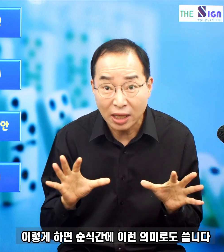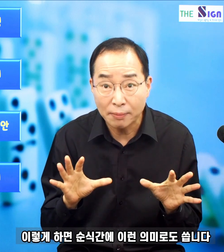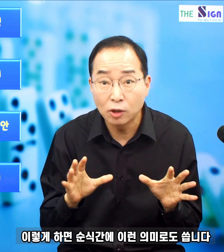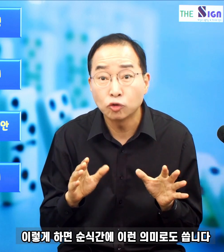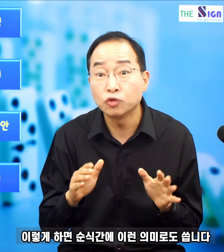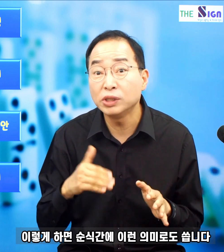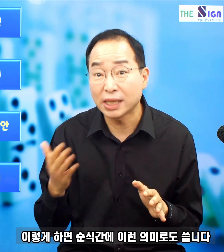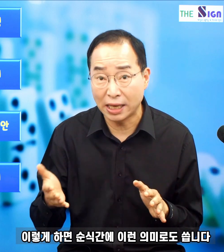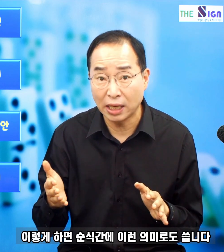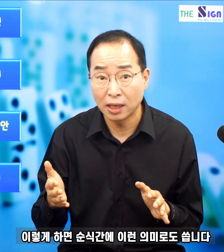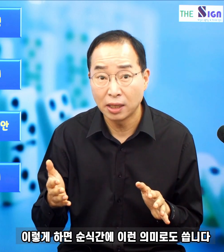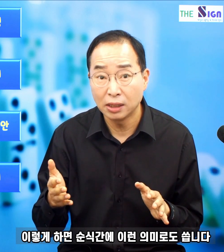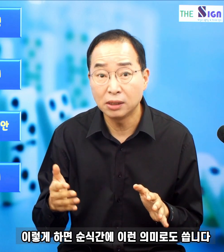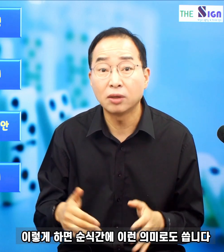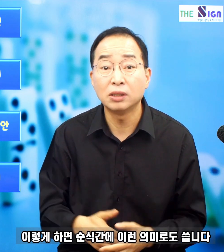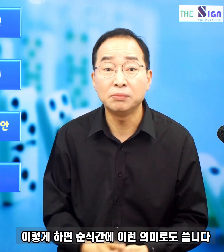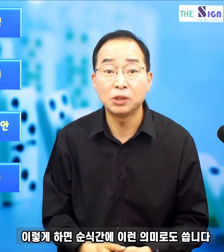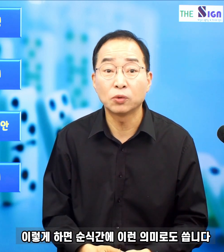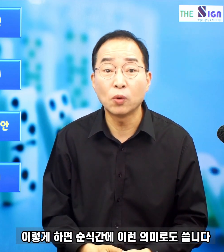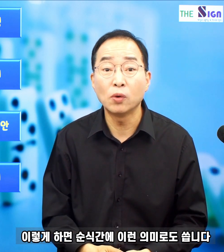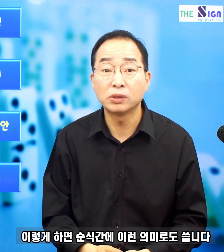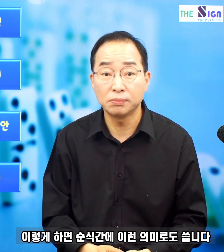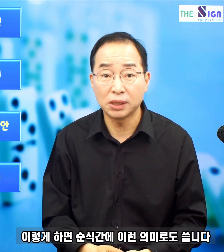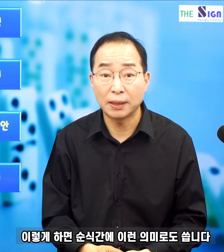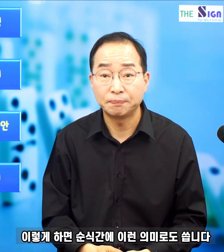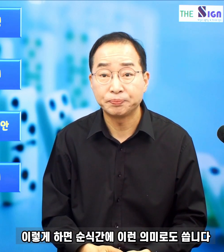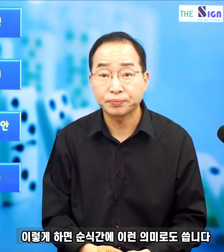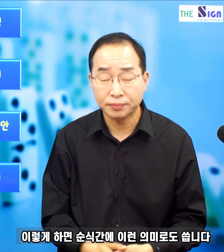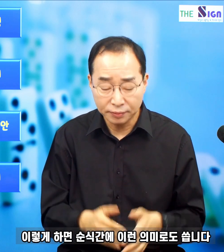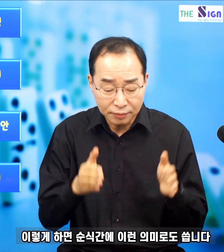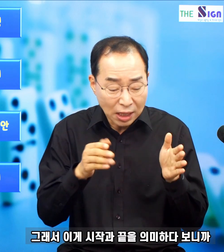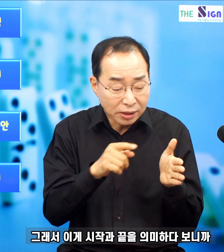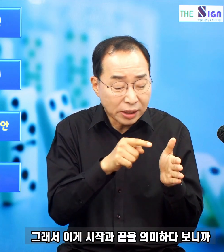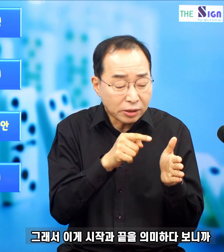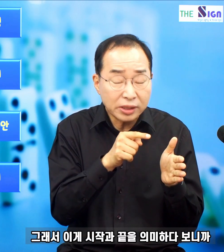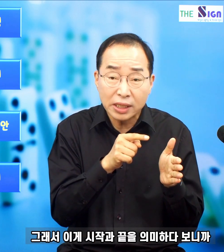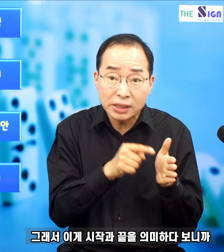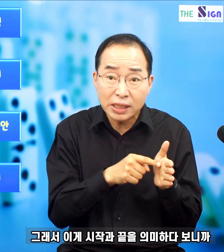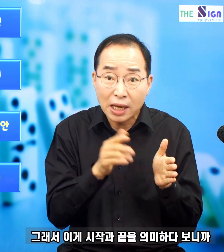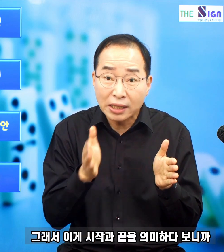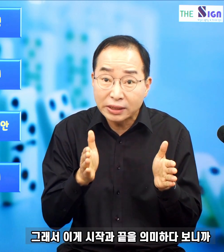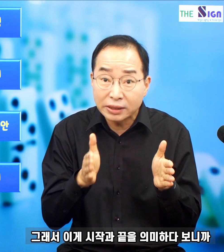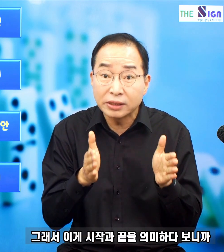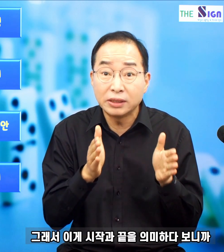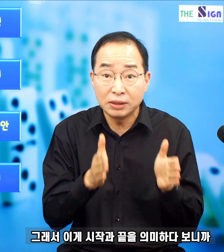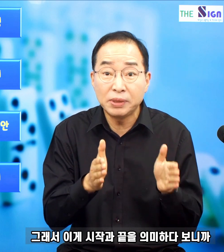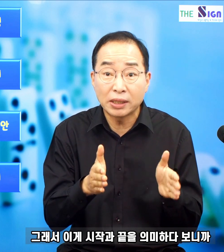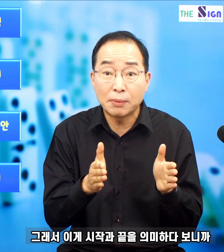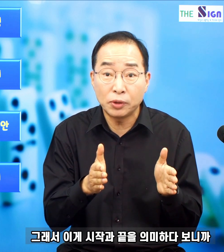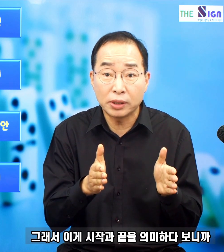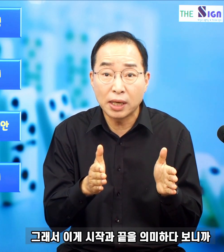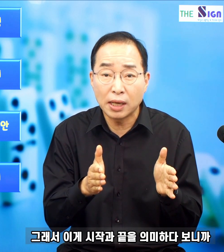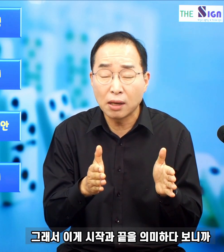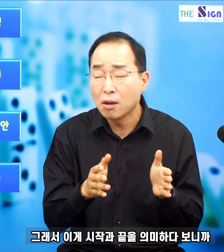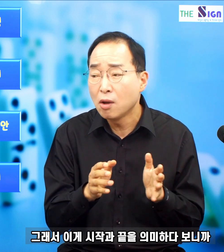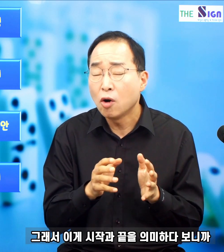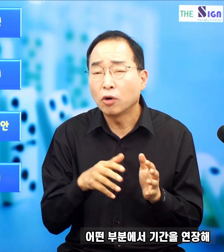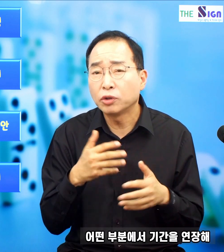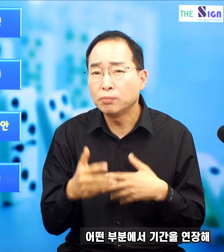하면 순식간에 이런 의미로도 씁니다. 그래서 이게 시작과 끝을 의미하다 보니까 어떤